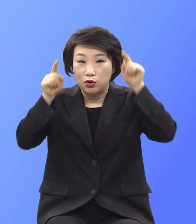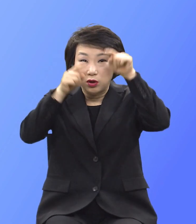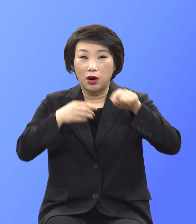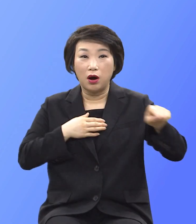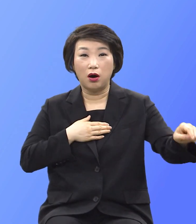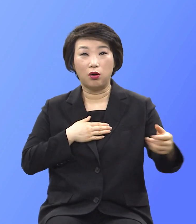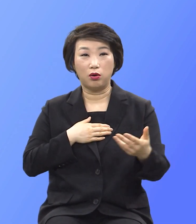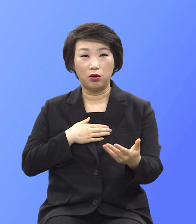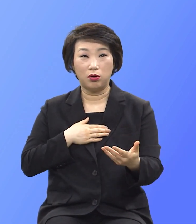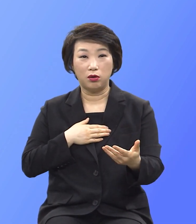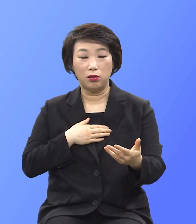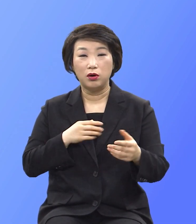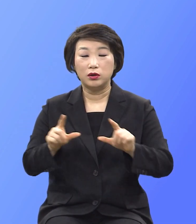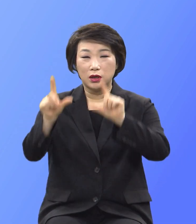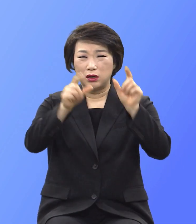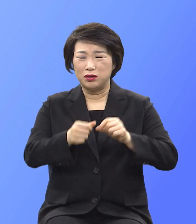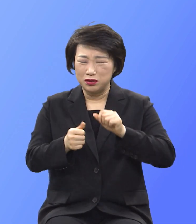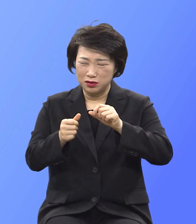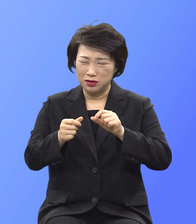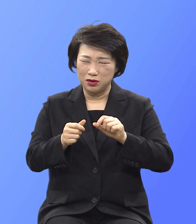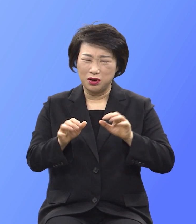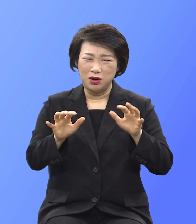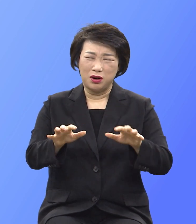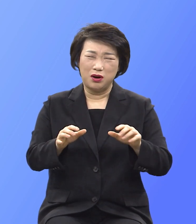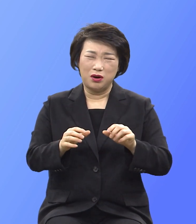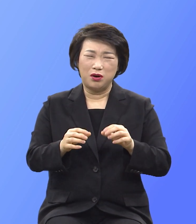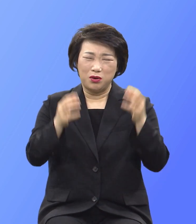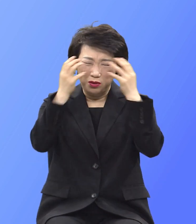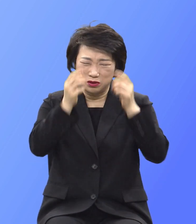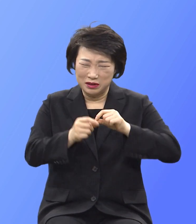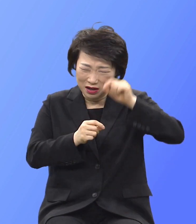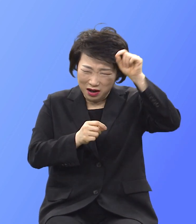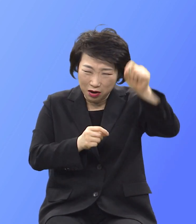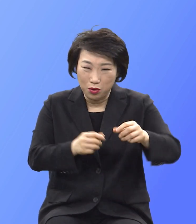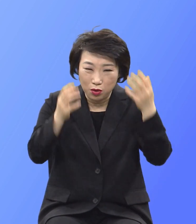지옥에 가서 영원히 고통당한다면